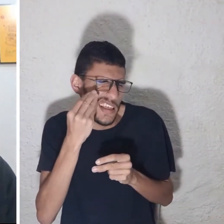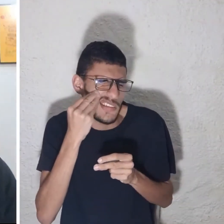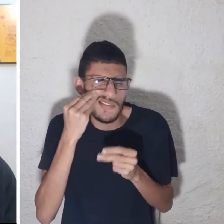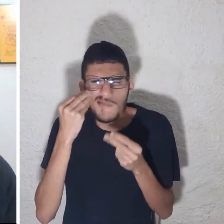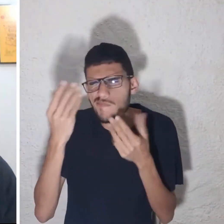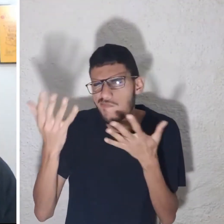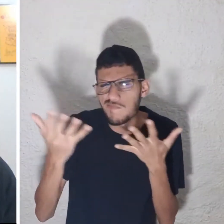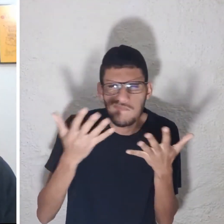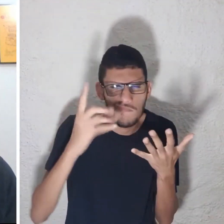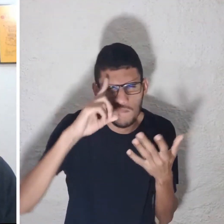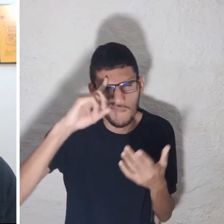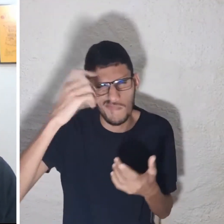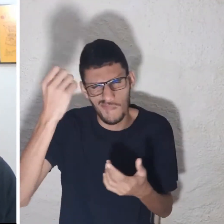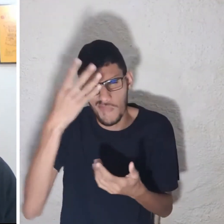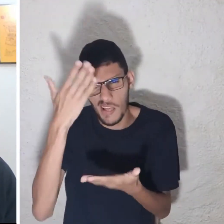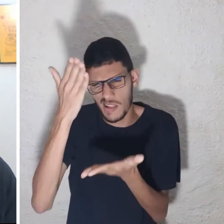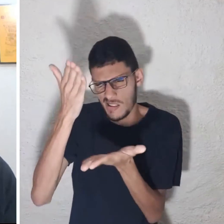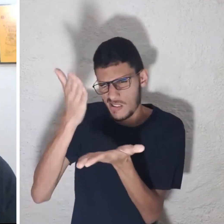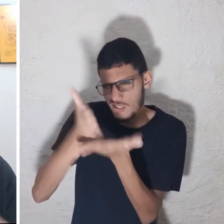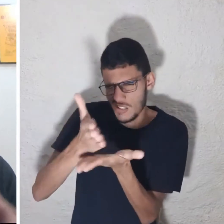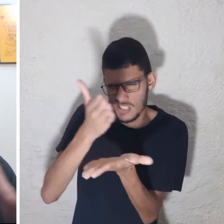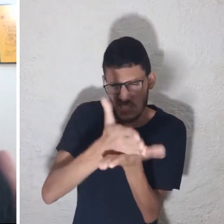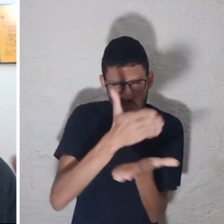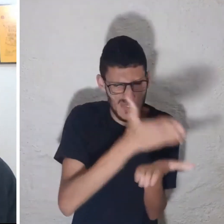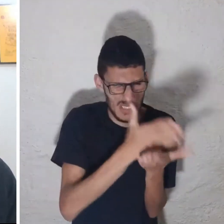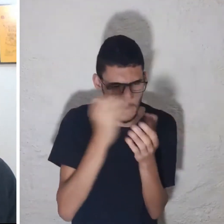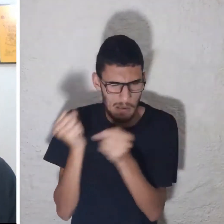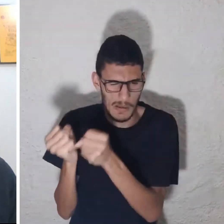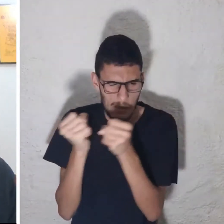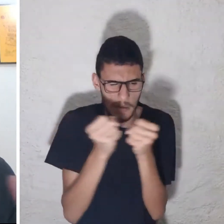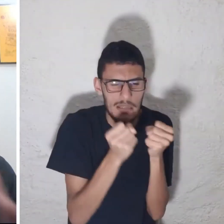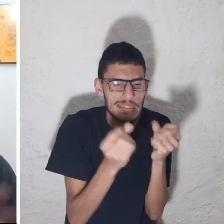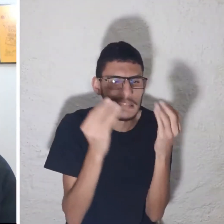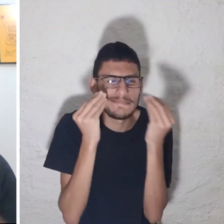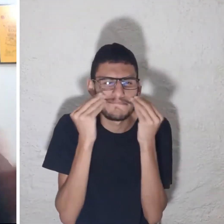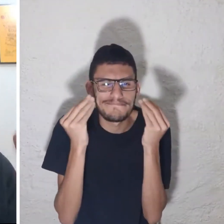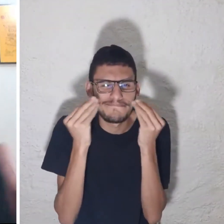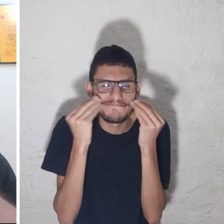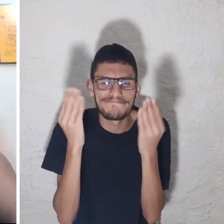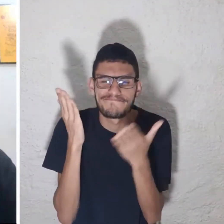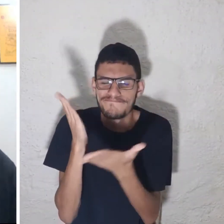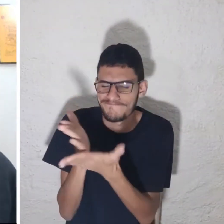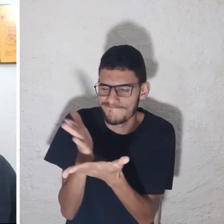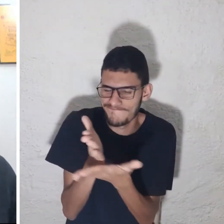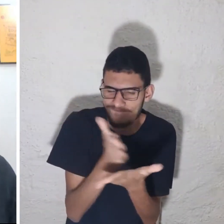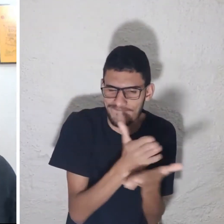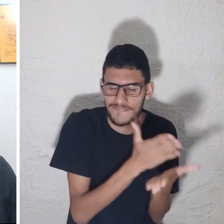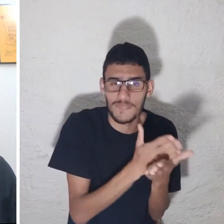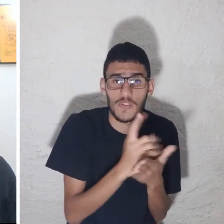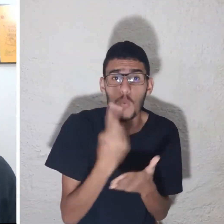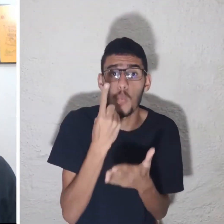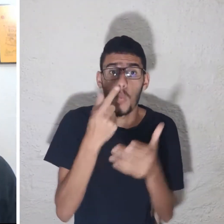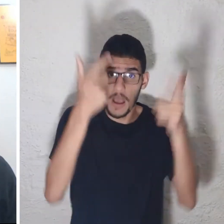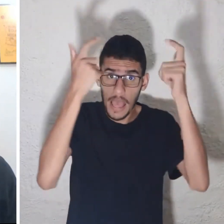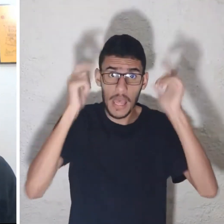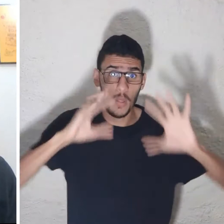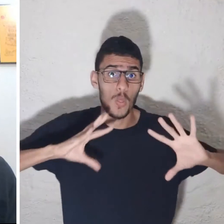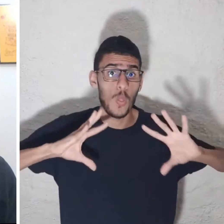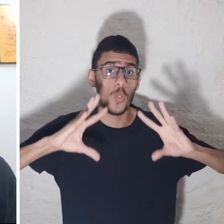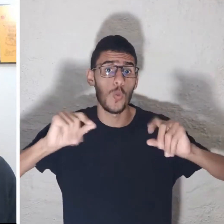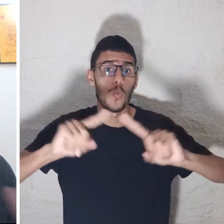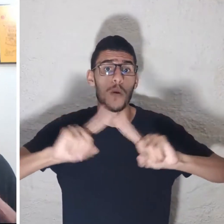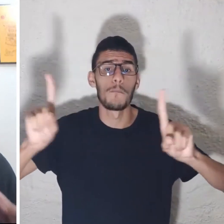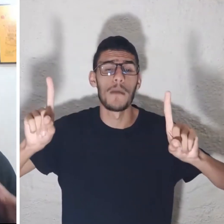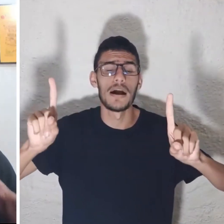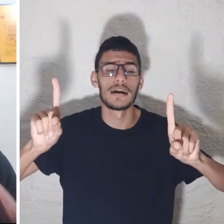tentou pegar um pouquinho daquela ideia lá do iluminismo, da divisão de poderes, que era uma ideia que acabava, né, com a ideia de um rei ter todos